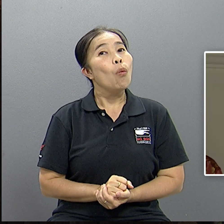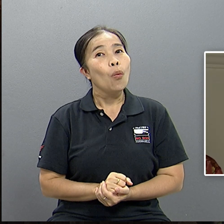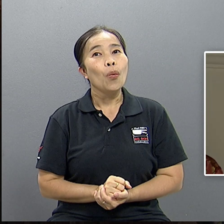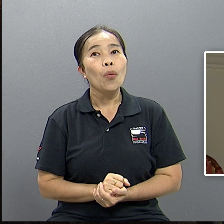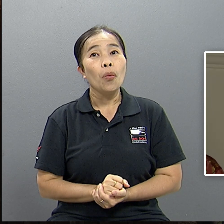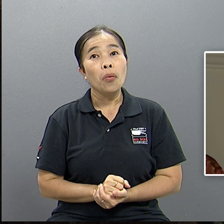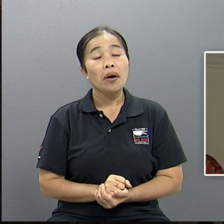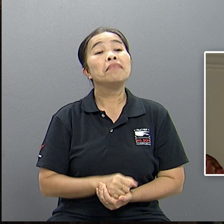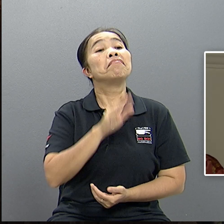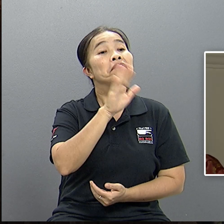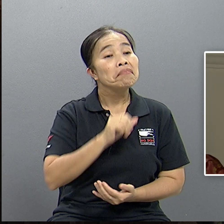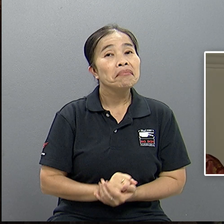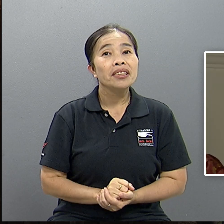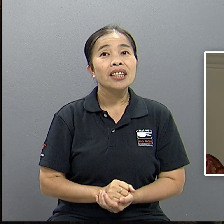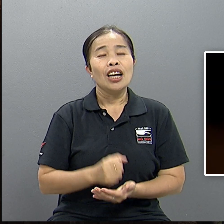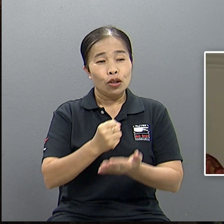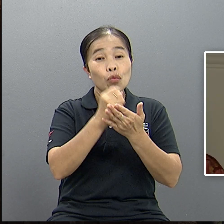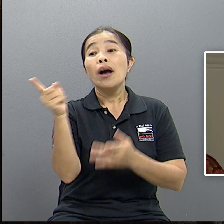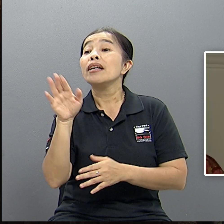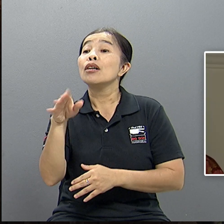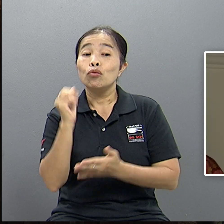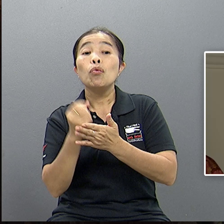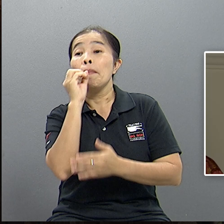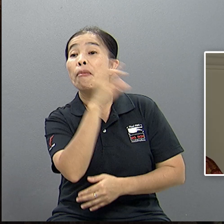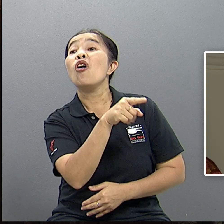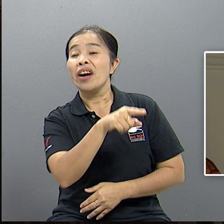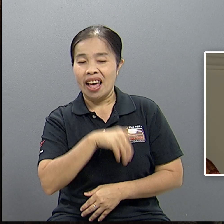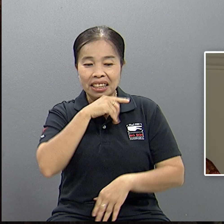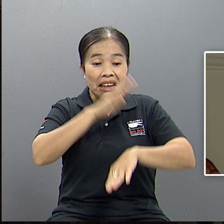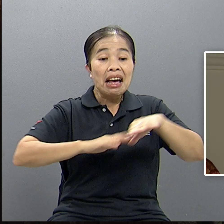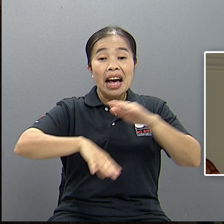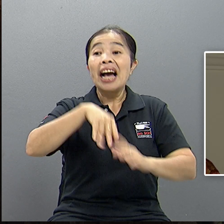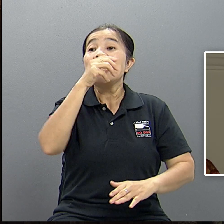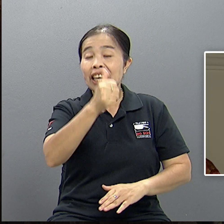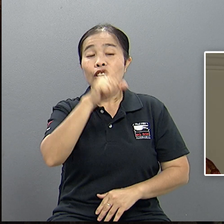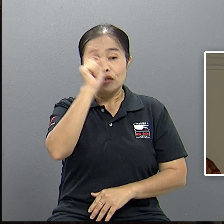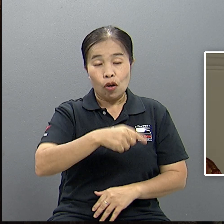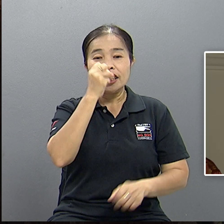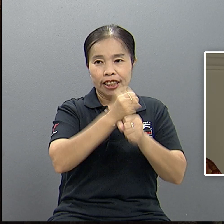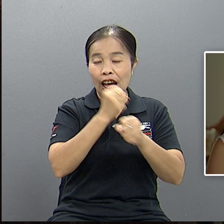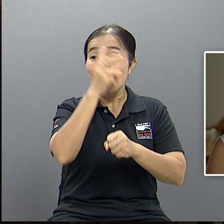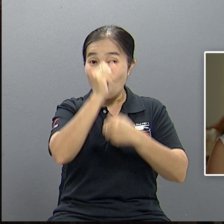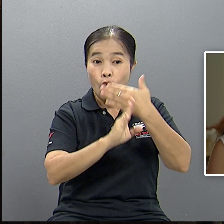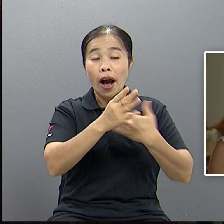คุณขอรับช่วยบอกเขาทีนะขอรับว่าถ้าเก่งจริงลองทำขนมปังขนมอบม